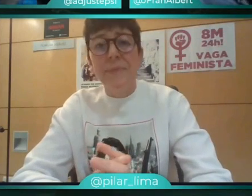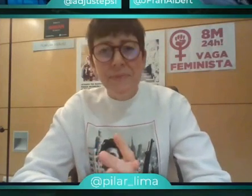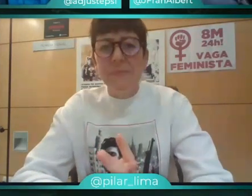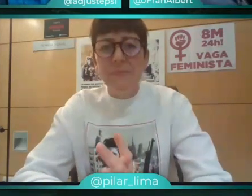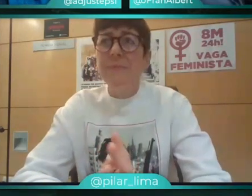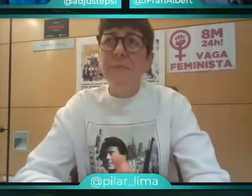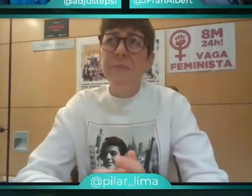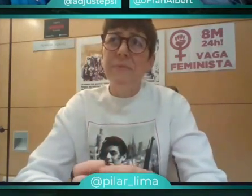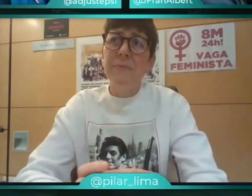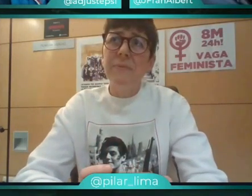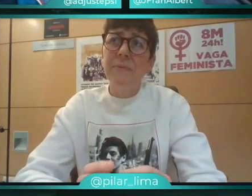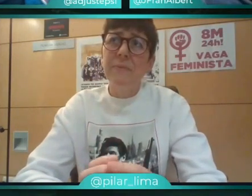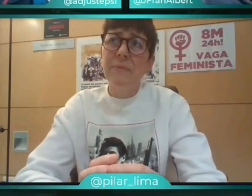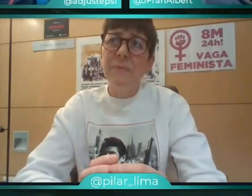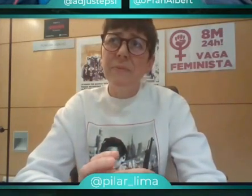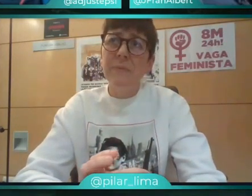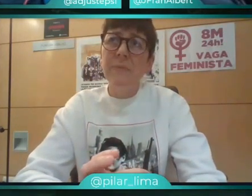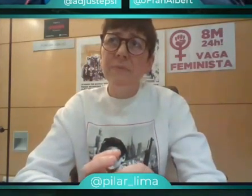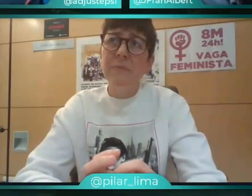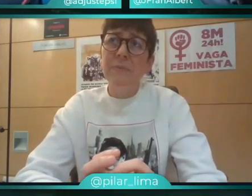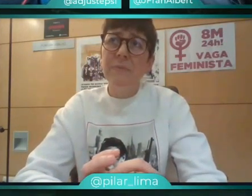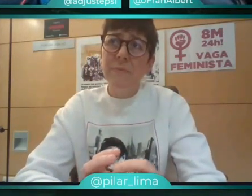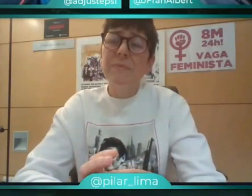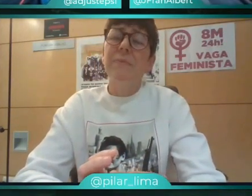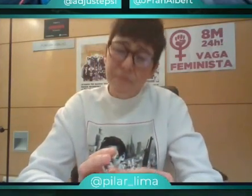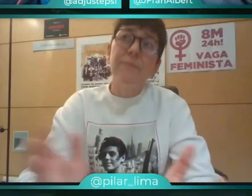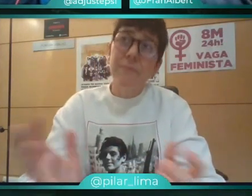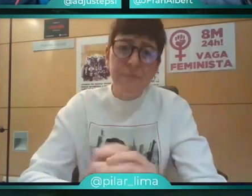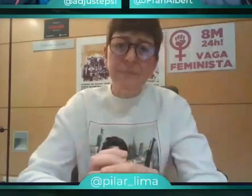la primera senadora sordomuda etcétera